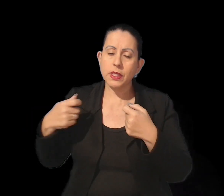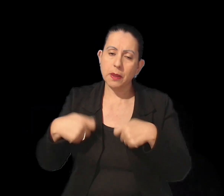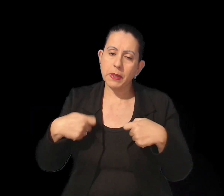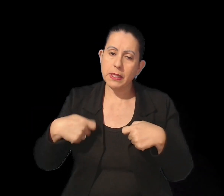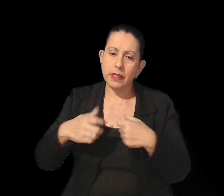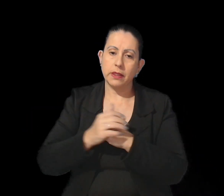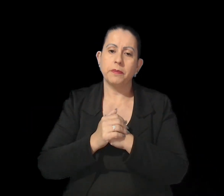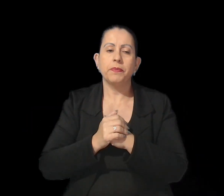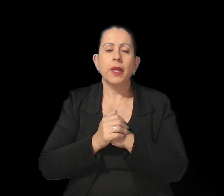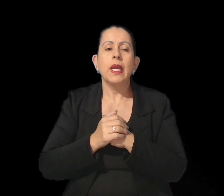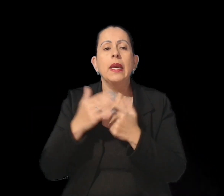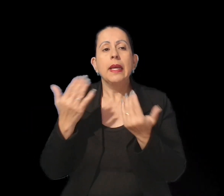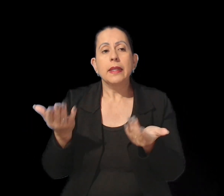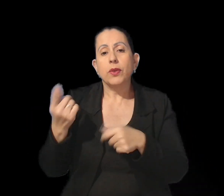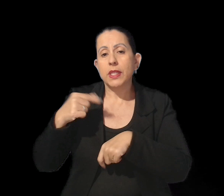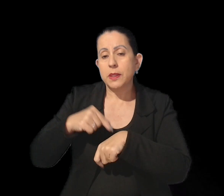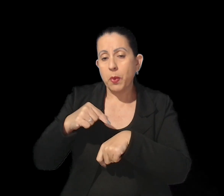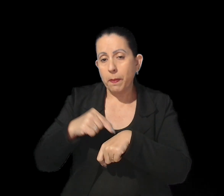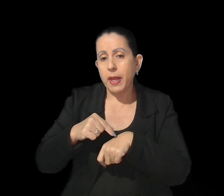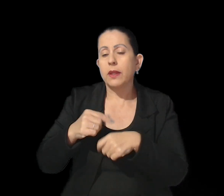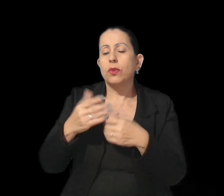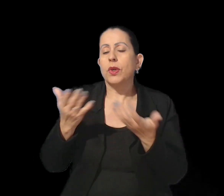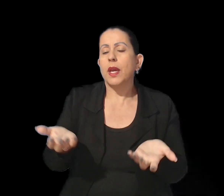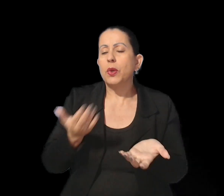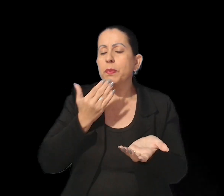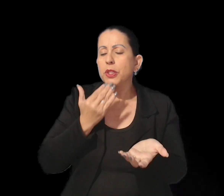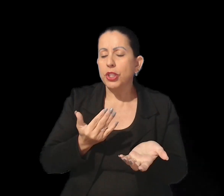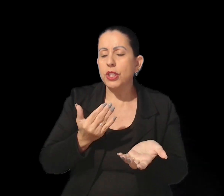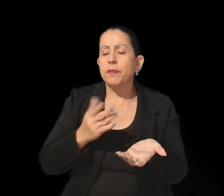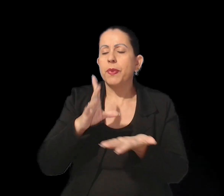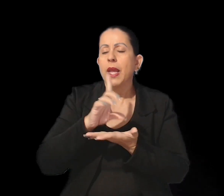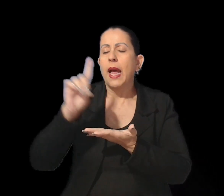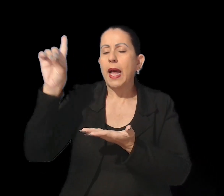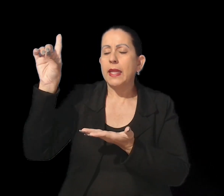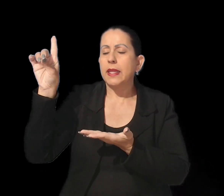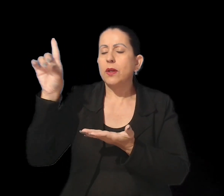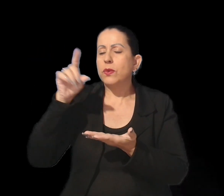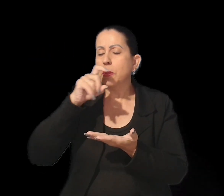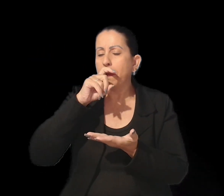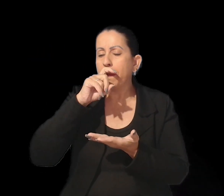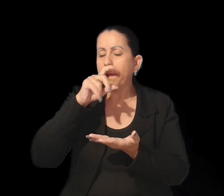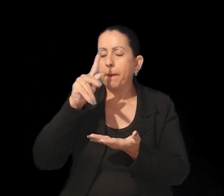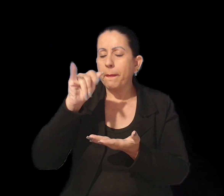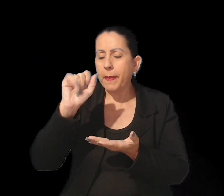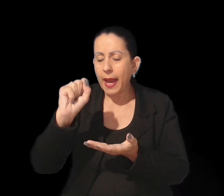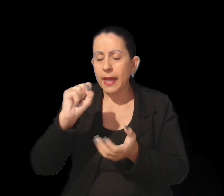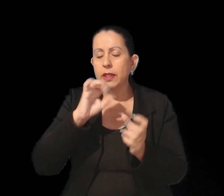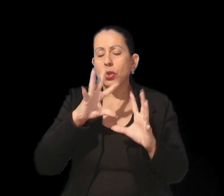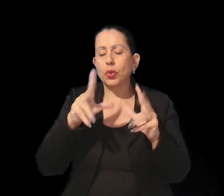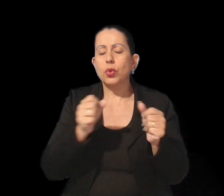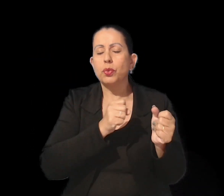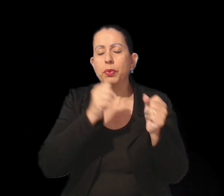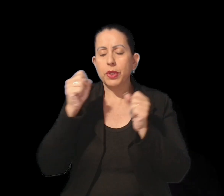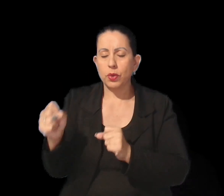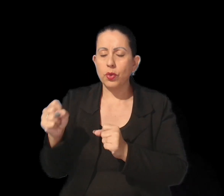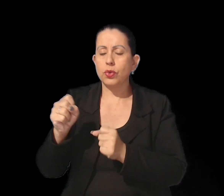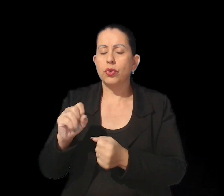que precisam. Então, nesse momento, quero pedir a Deus, Pai Todo-Poderoso,